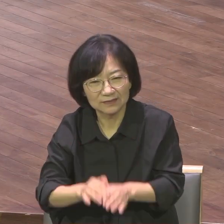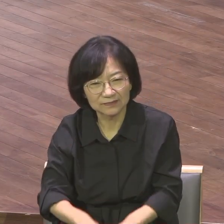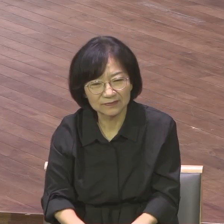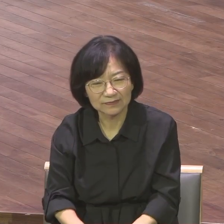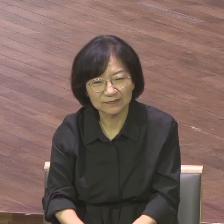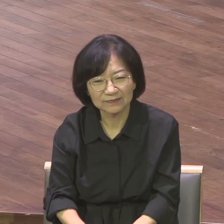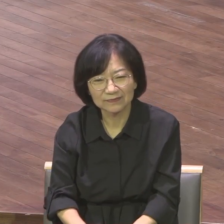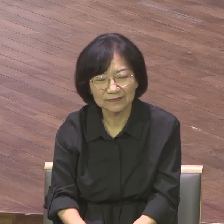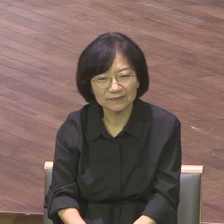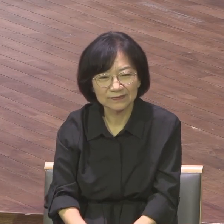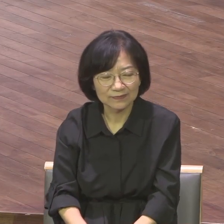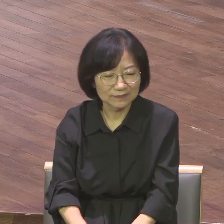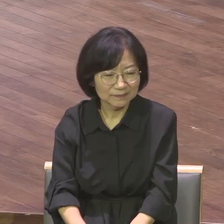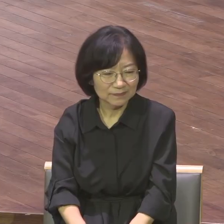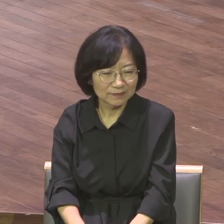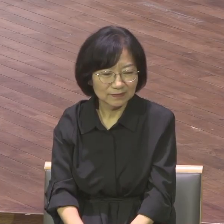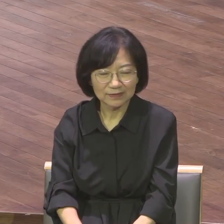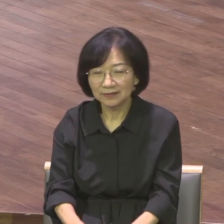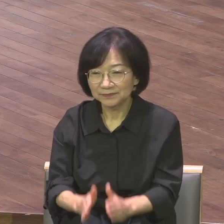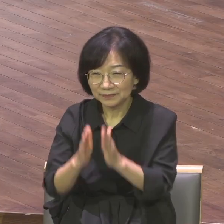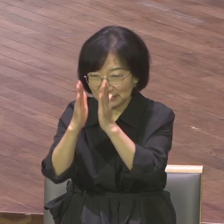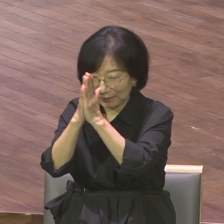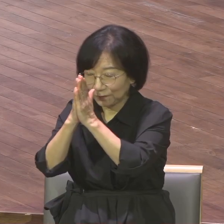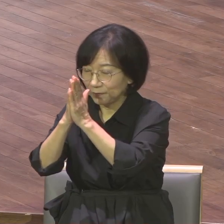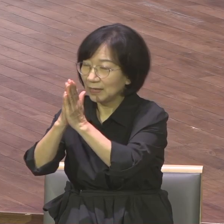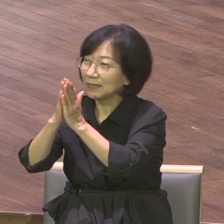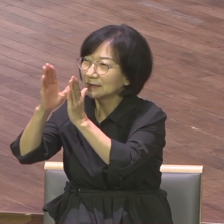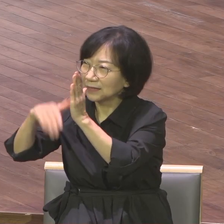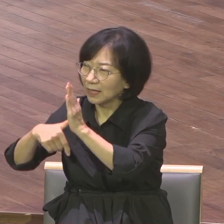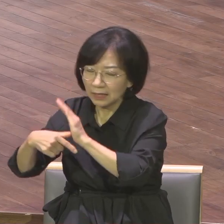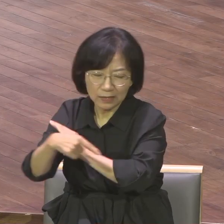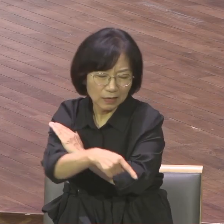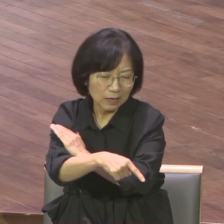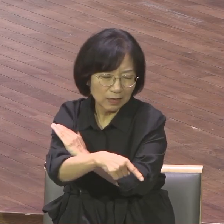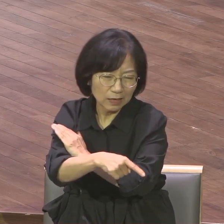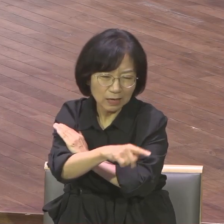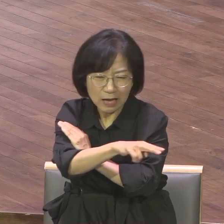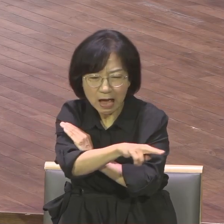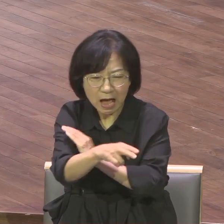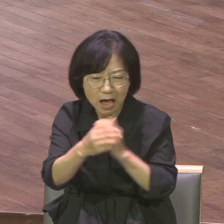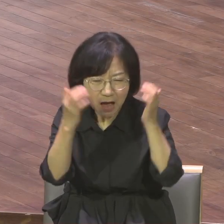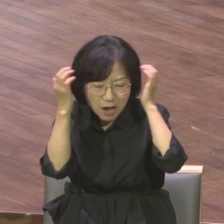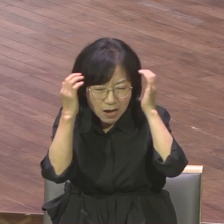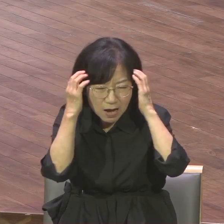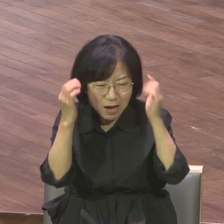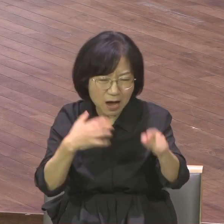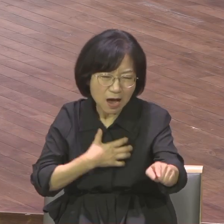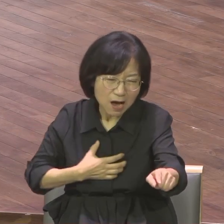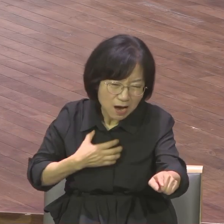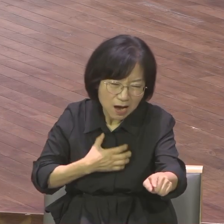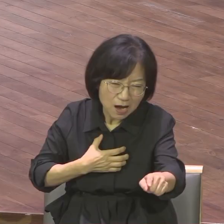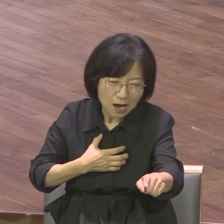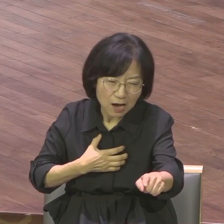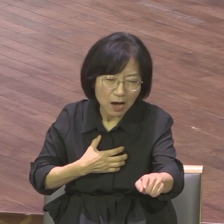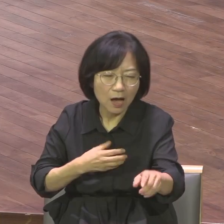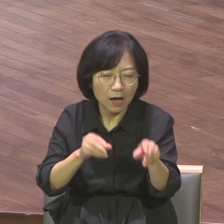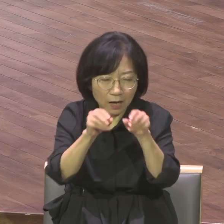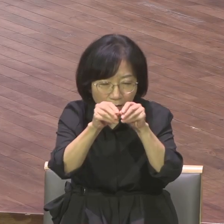그리고 기도 가운데 눈앞에 있는 고난 속에 감추어져 있는 하나님의 뜻과 계획을 본